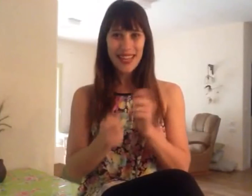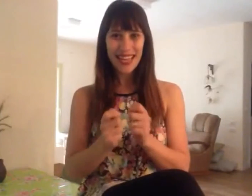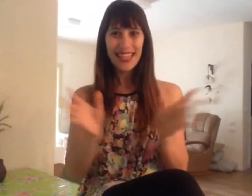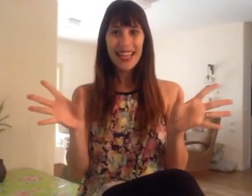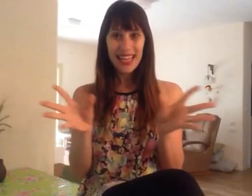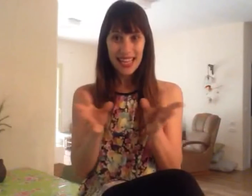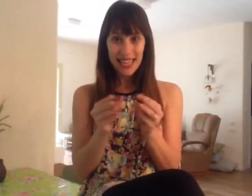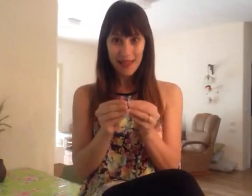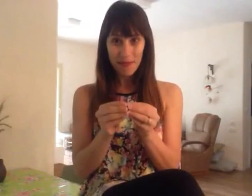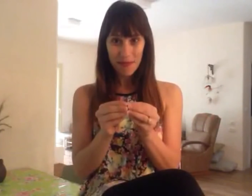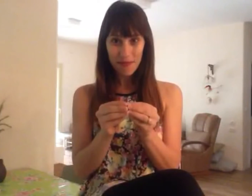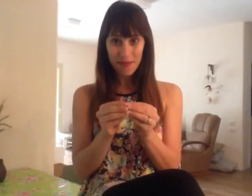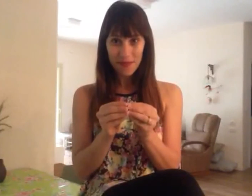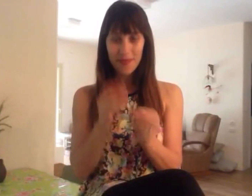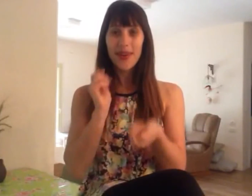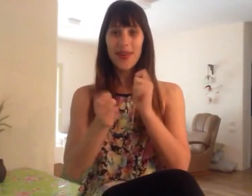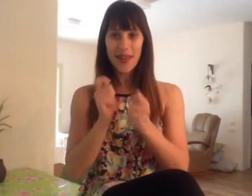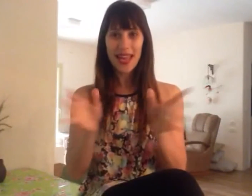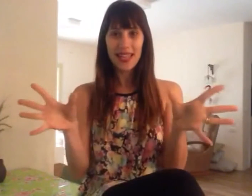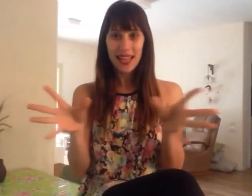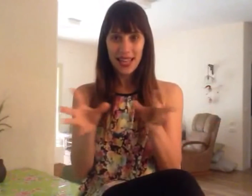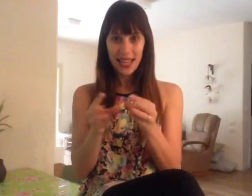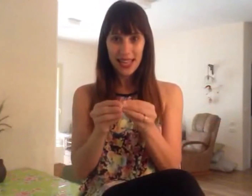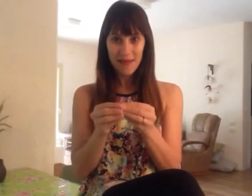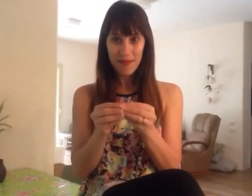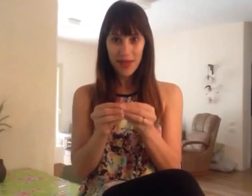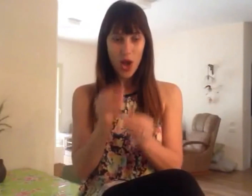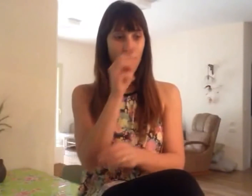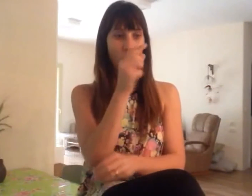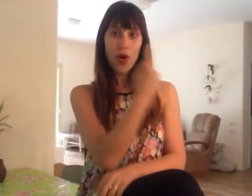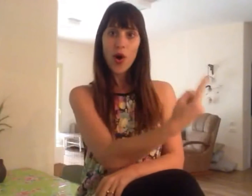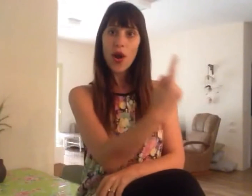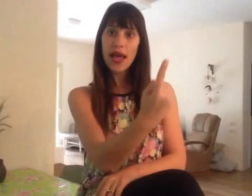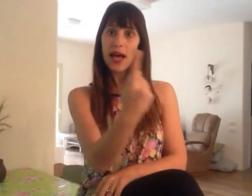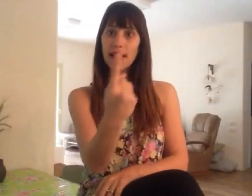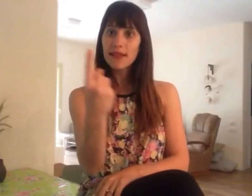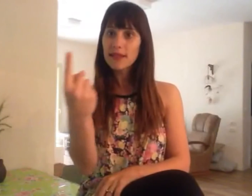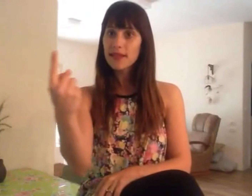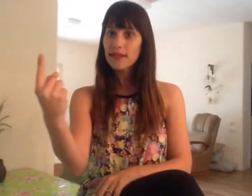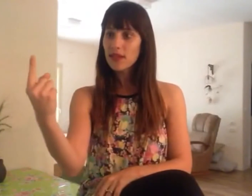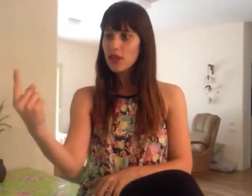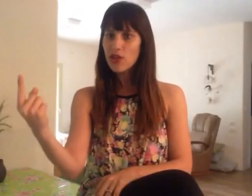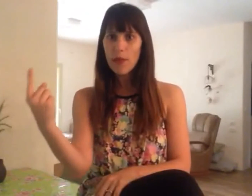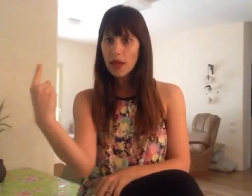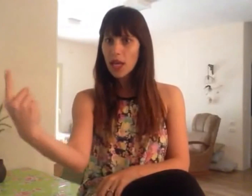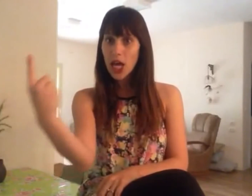רוקד עם. רוקד עם. כל אחד. לא נשאר באחד